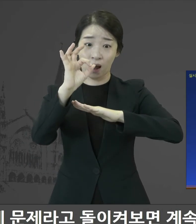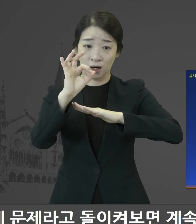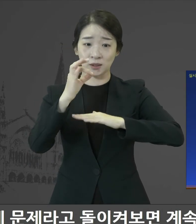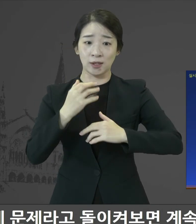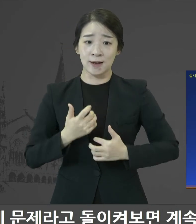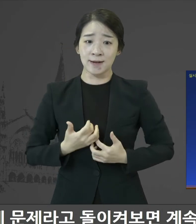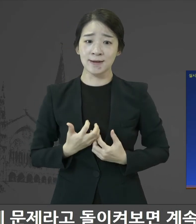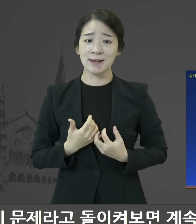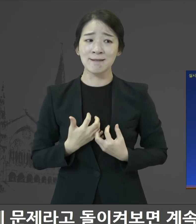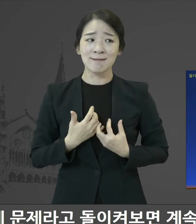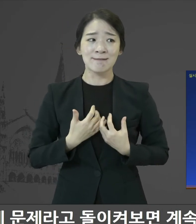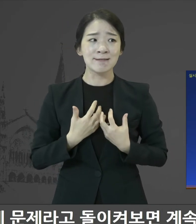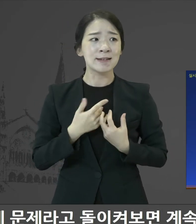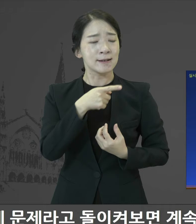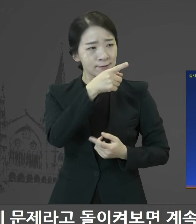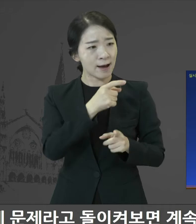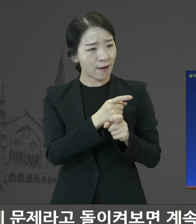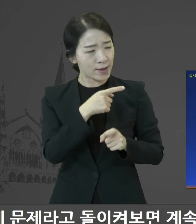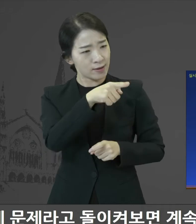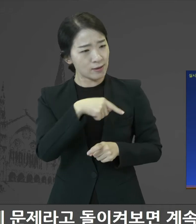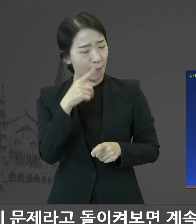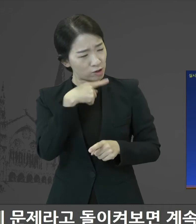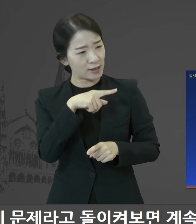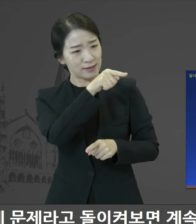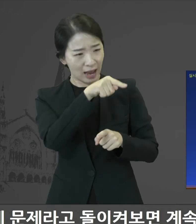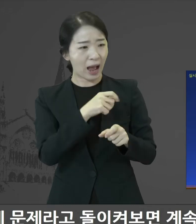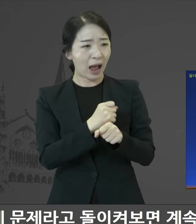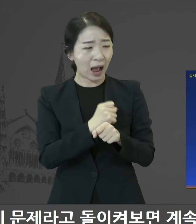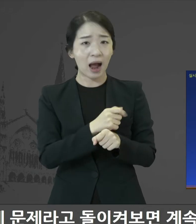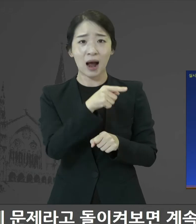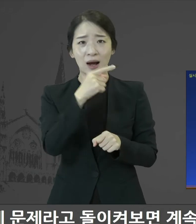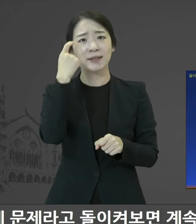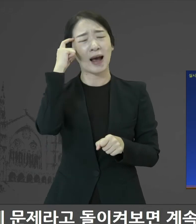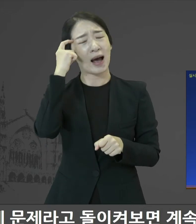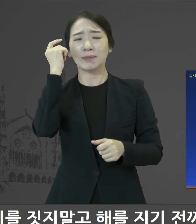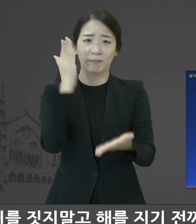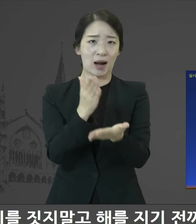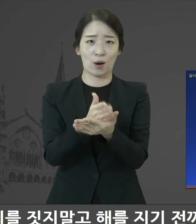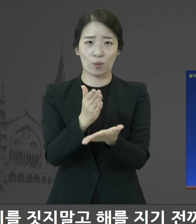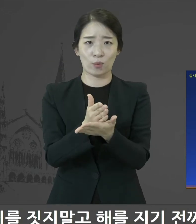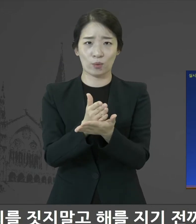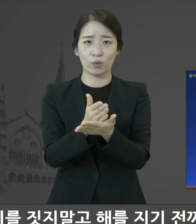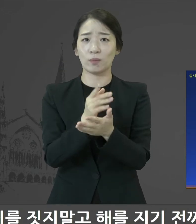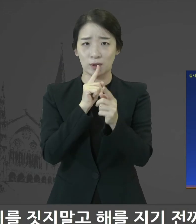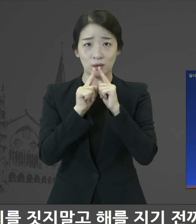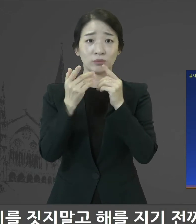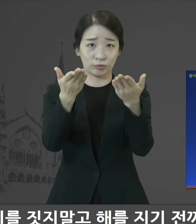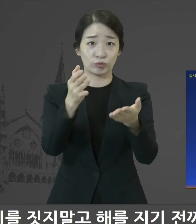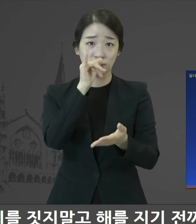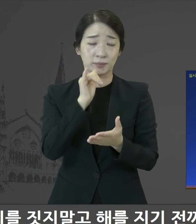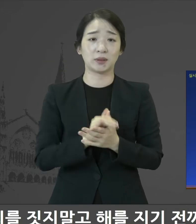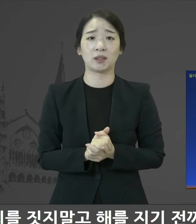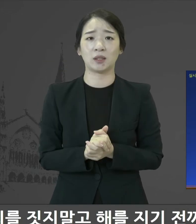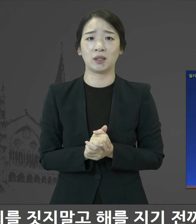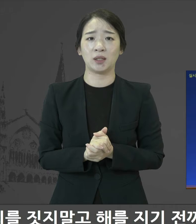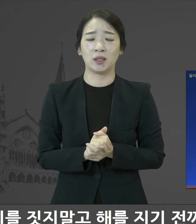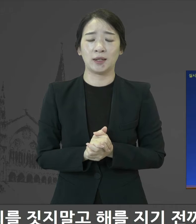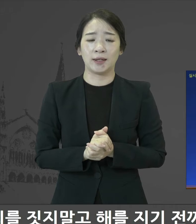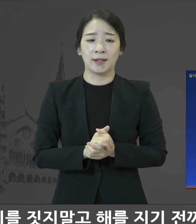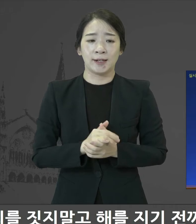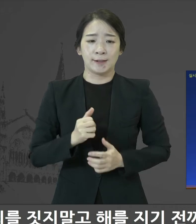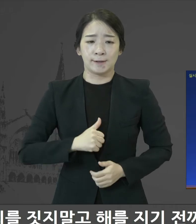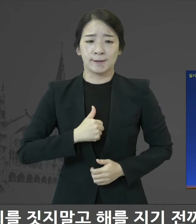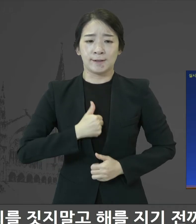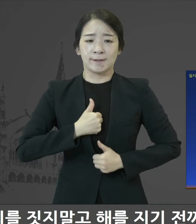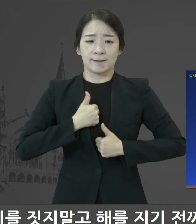게 자꾸 곱씹는 분이라고 말씀드렸습니다. 이게 계속 분노가 분노를 만들어가는 이